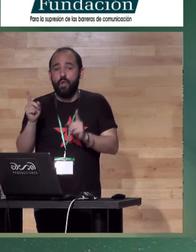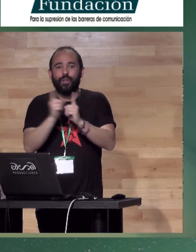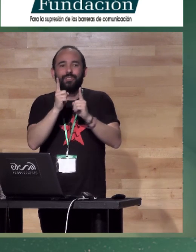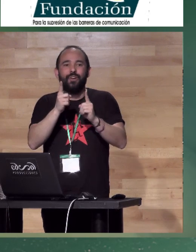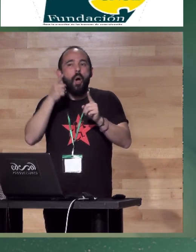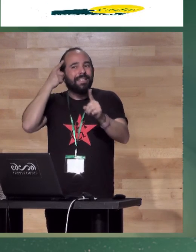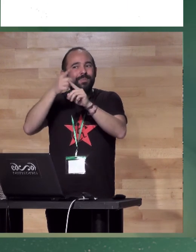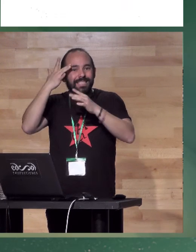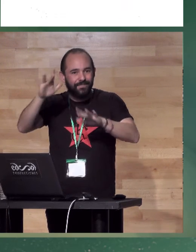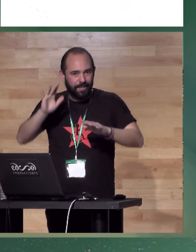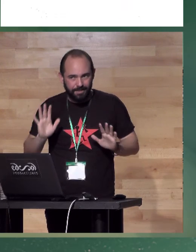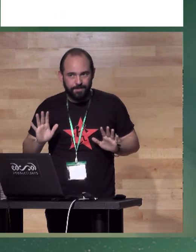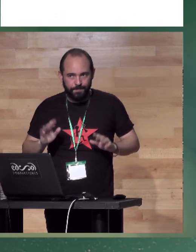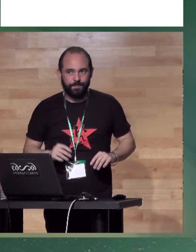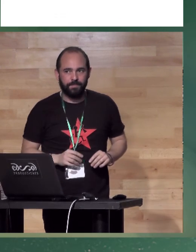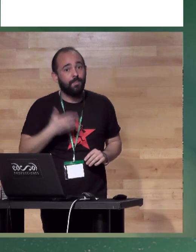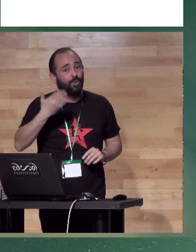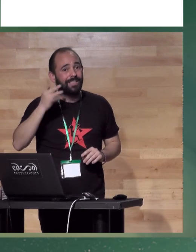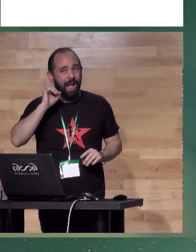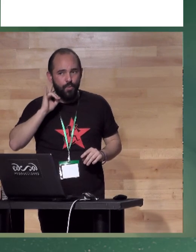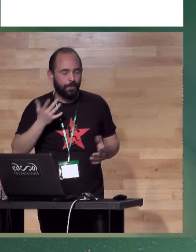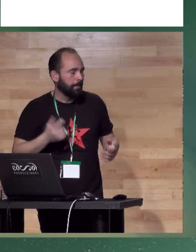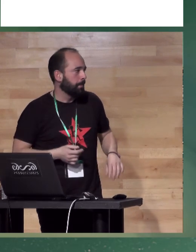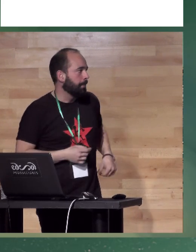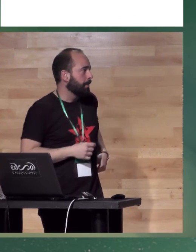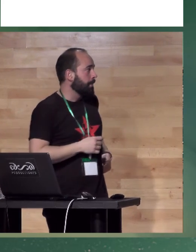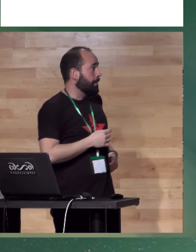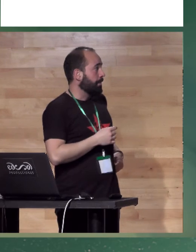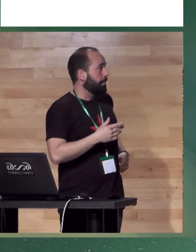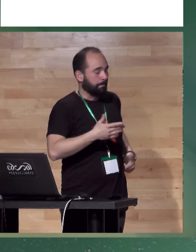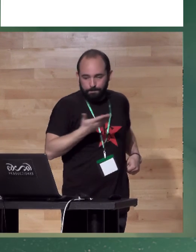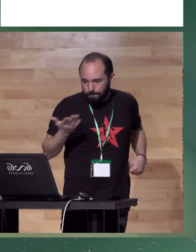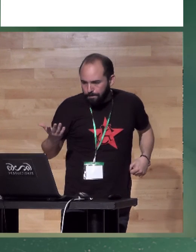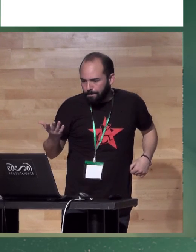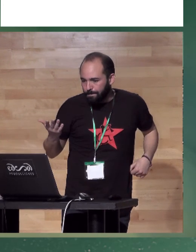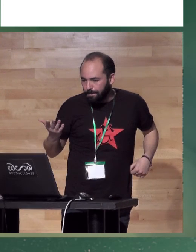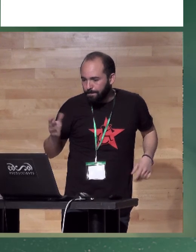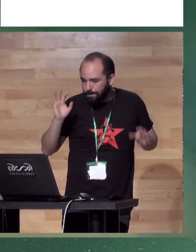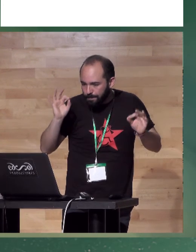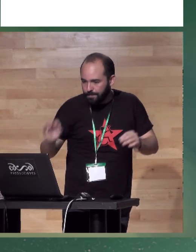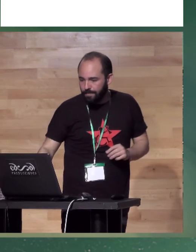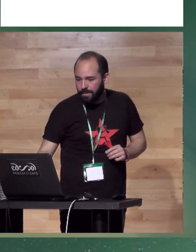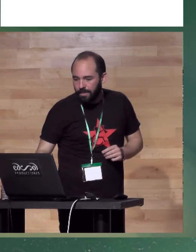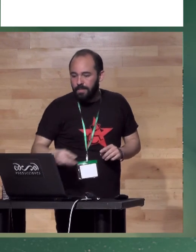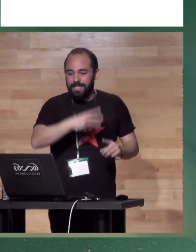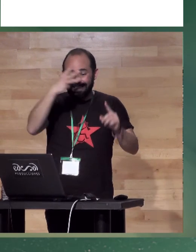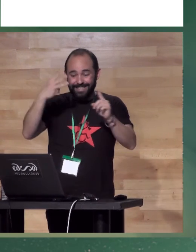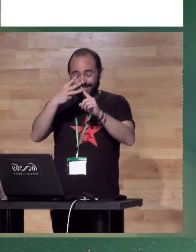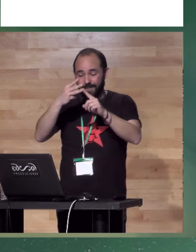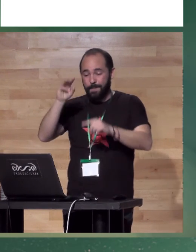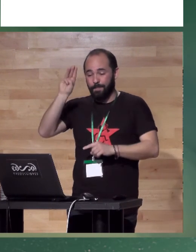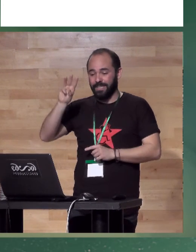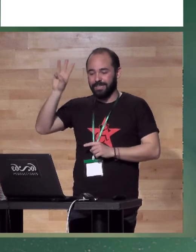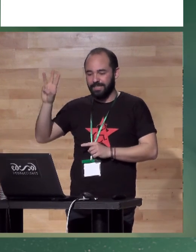también la película, el corto este es sensibilizar. Entonces es importante el audio.